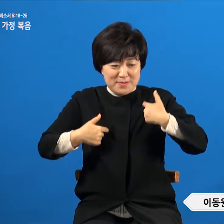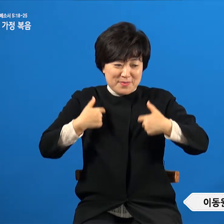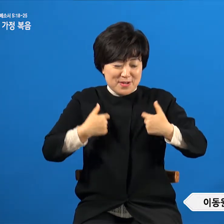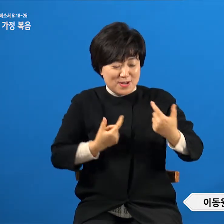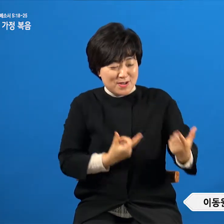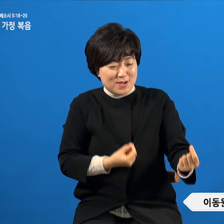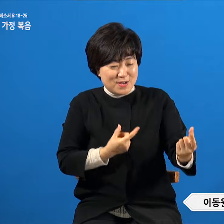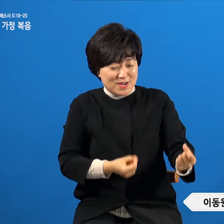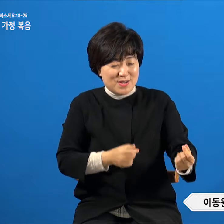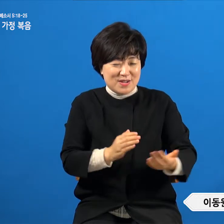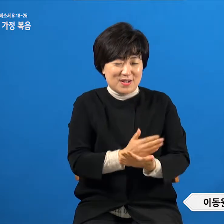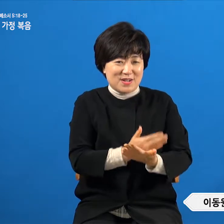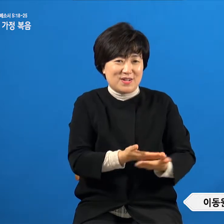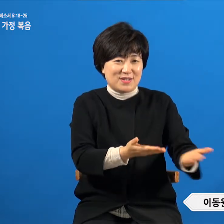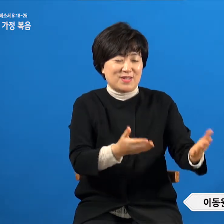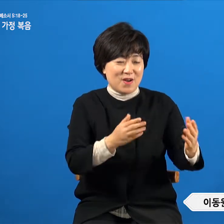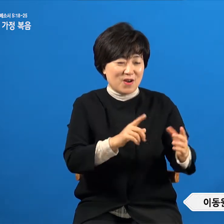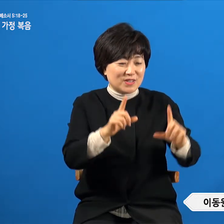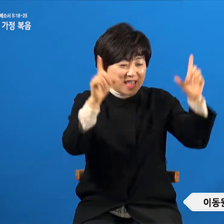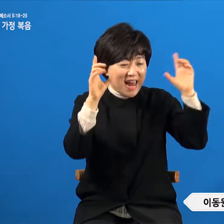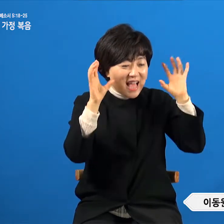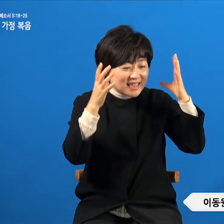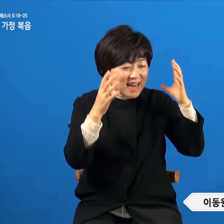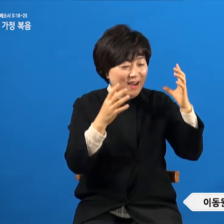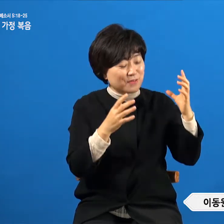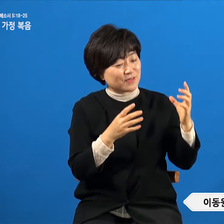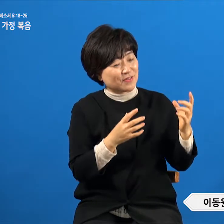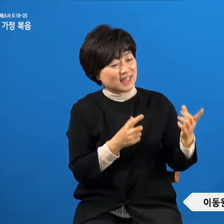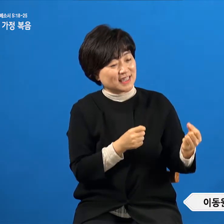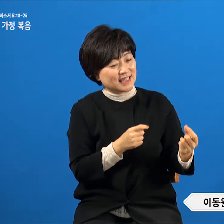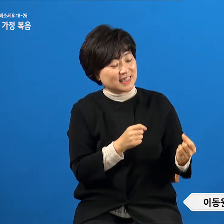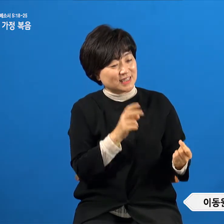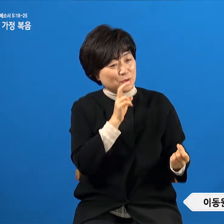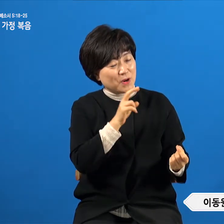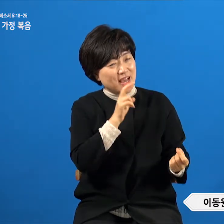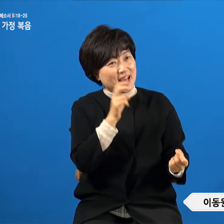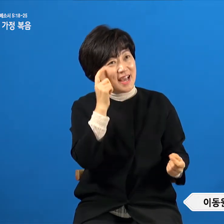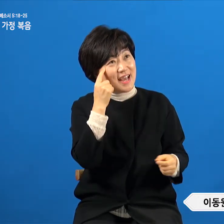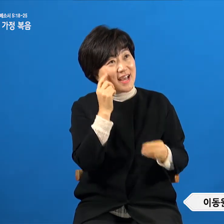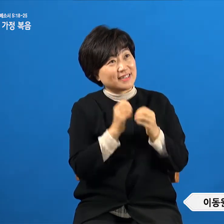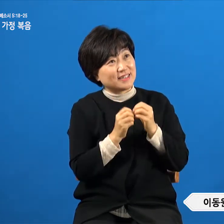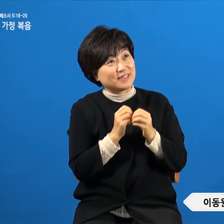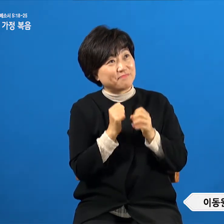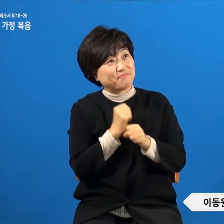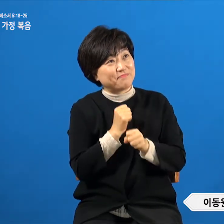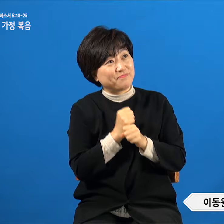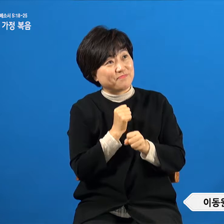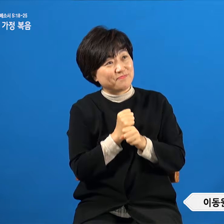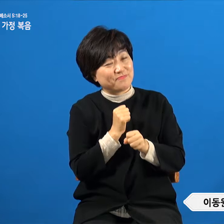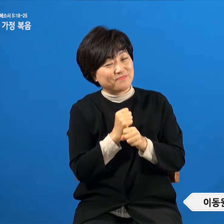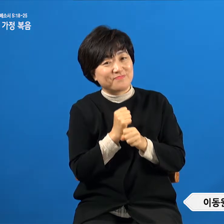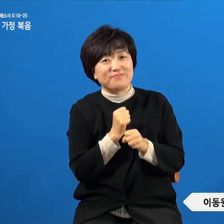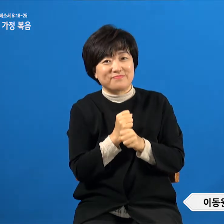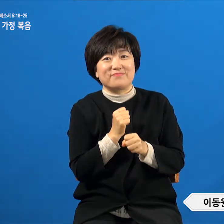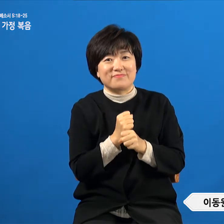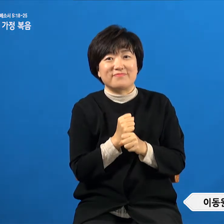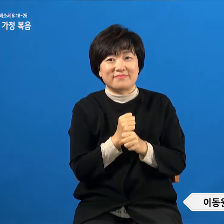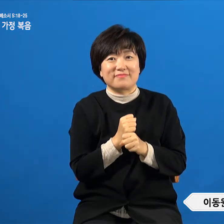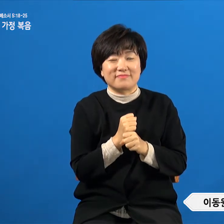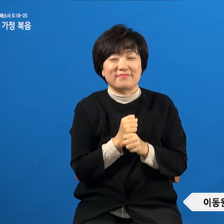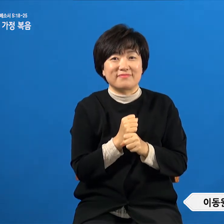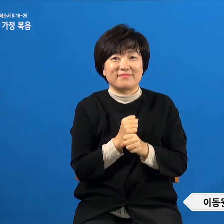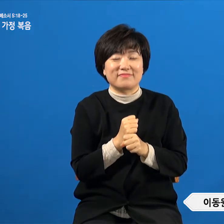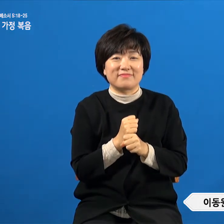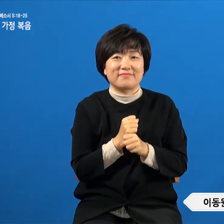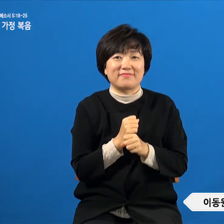너무너무 좋아요. 어느 날 그 아이들을 위해서 갑자기 노래가 하나 생각이 났습니다. 시를 썼어요. 그리고